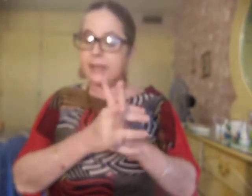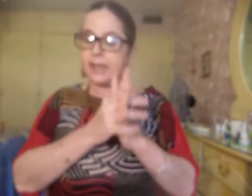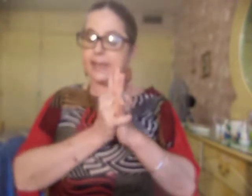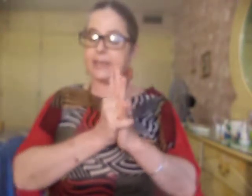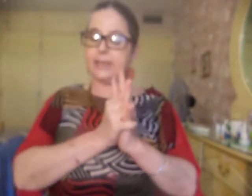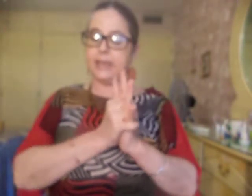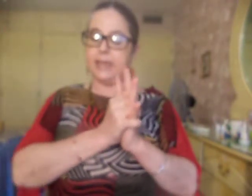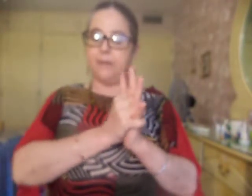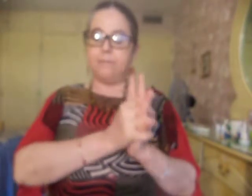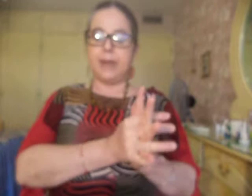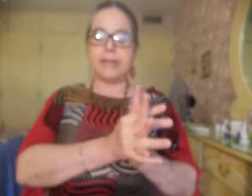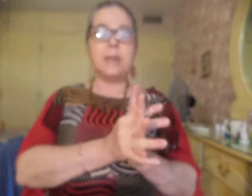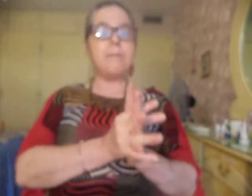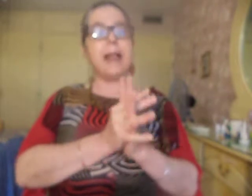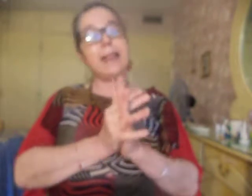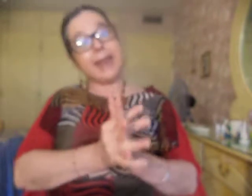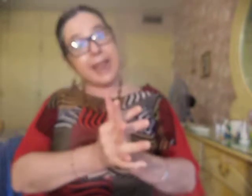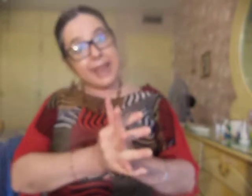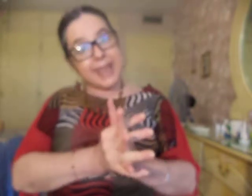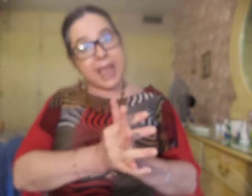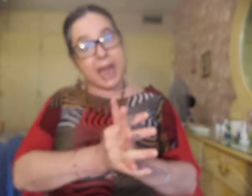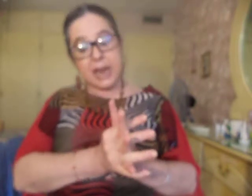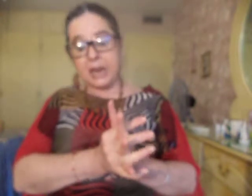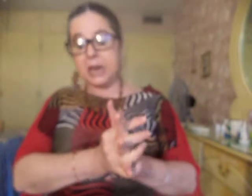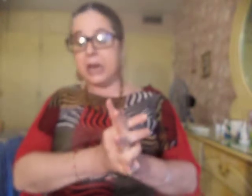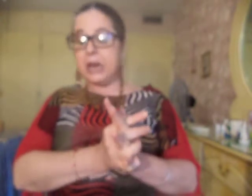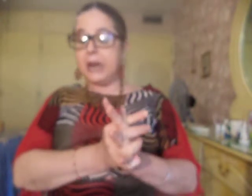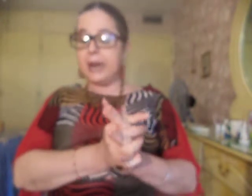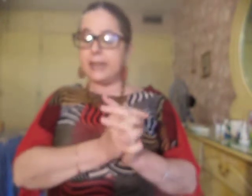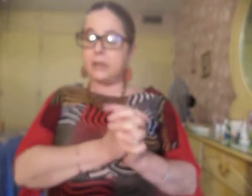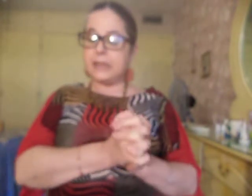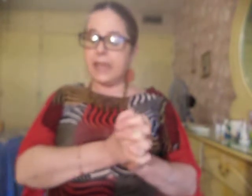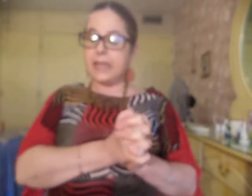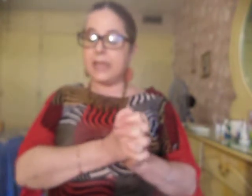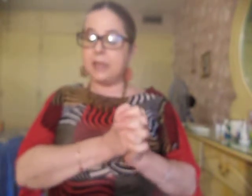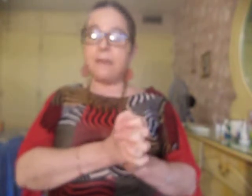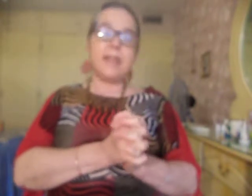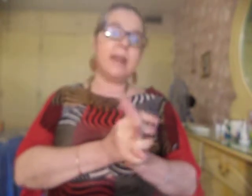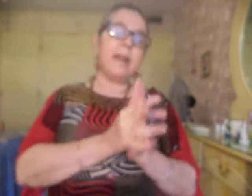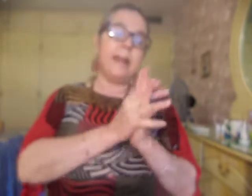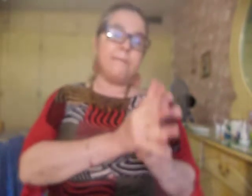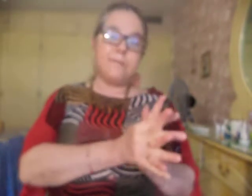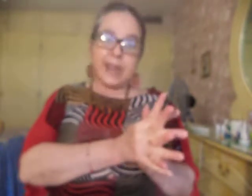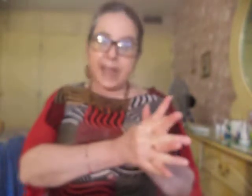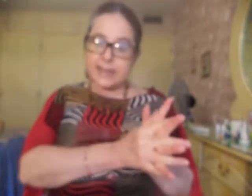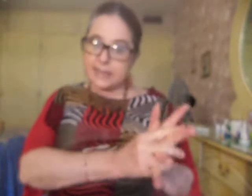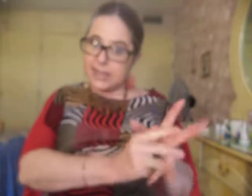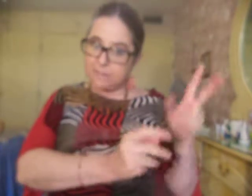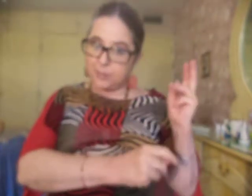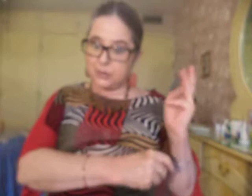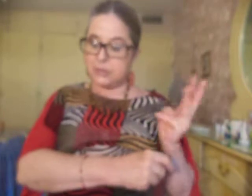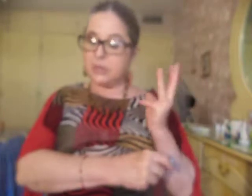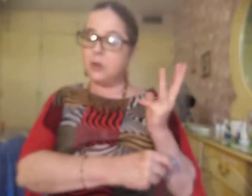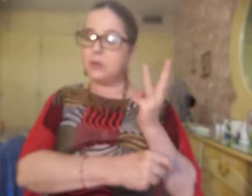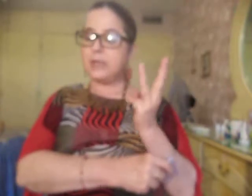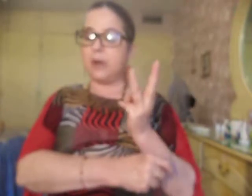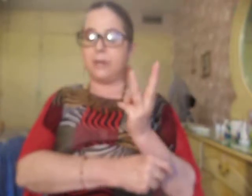fuentes principal de energía. Resulta que se dividen en tres tipos los